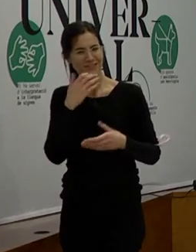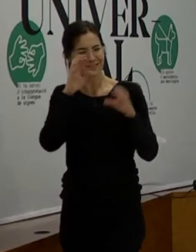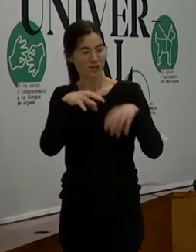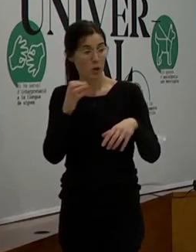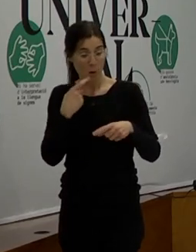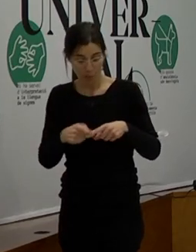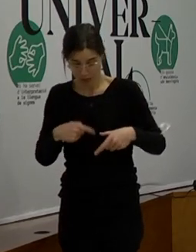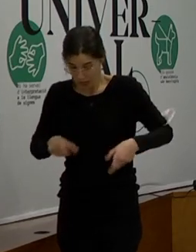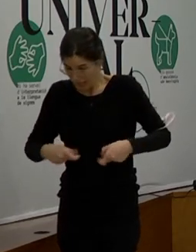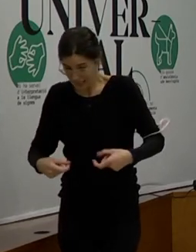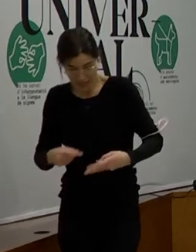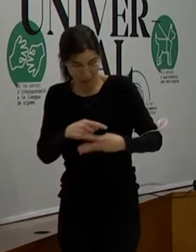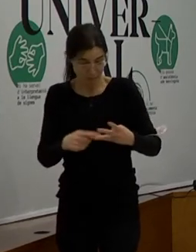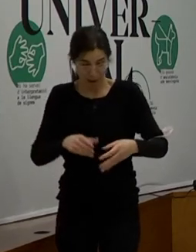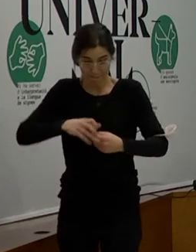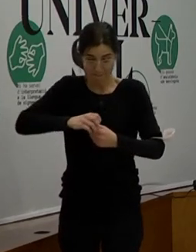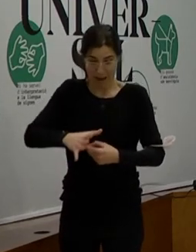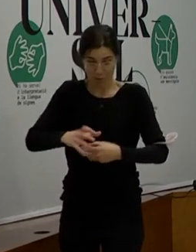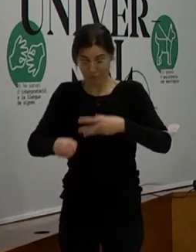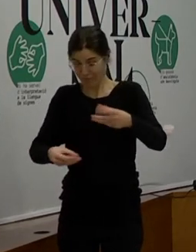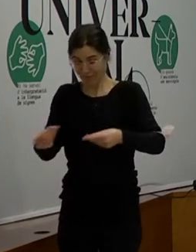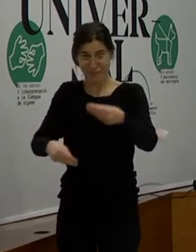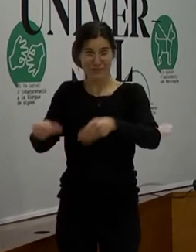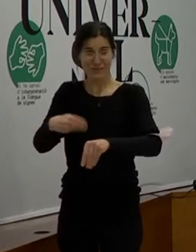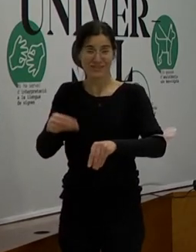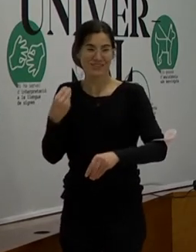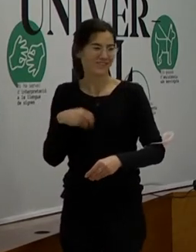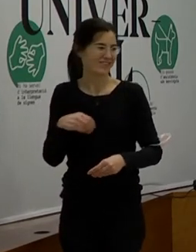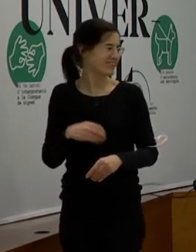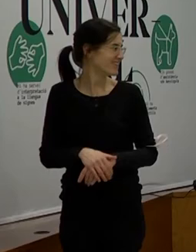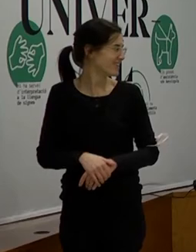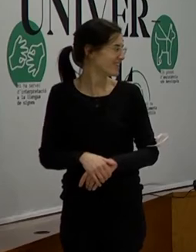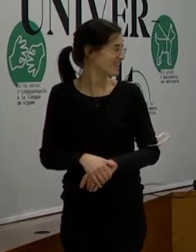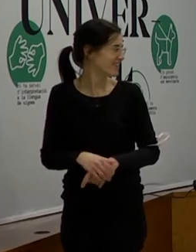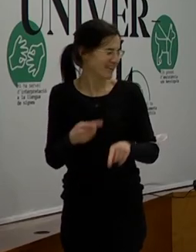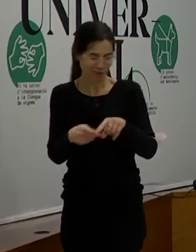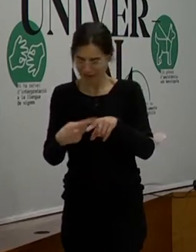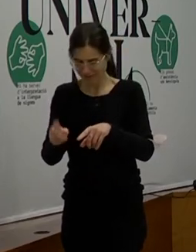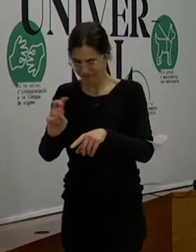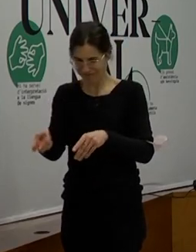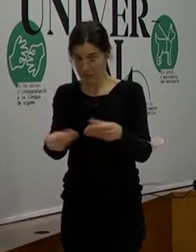la cadira, la d'això, el paraigua, sí, bueno, gadget, no? Vale. Va.